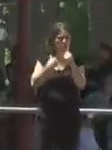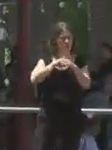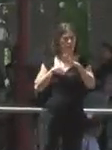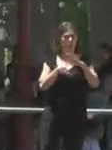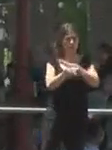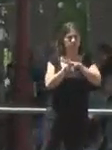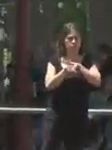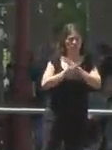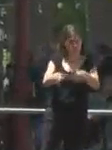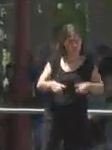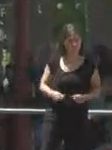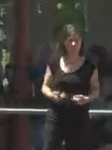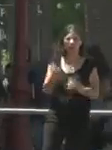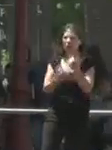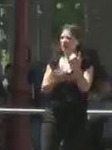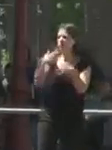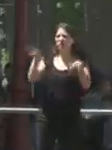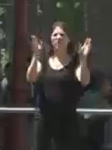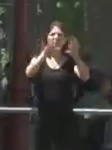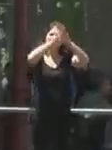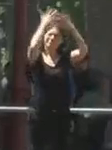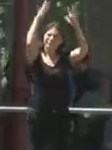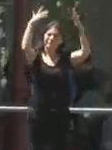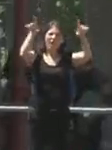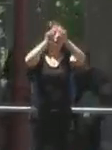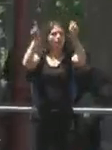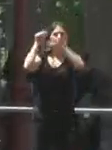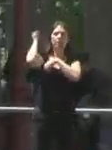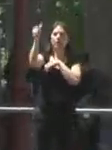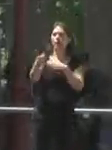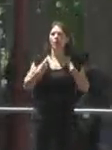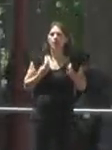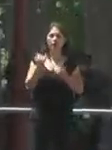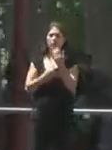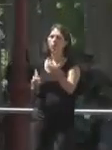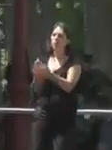non? Deixar de pagarlle a esas empresas de sempre para que